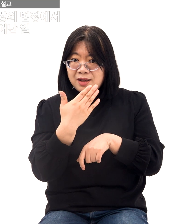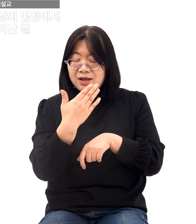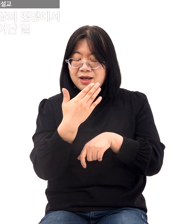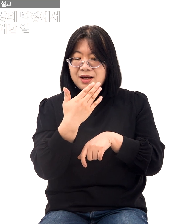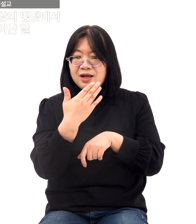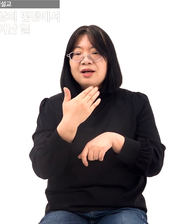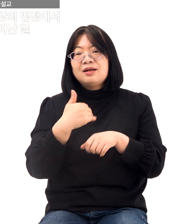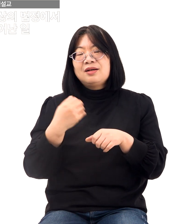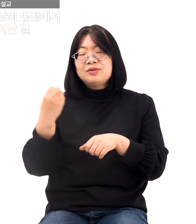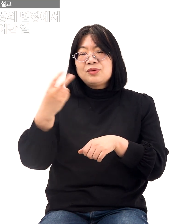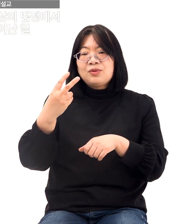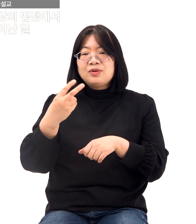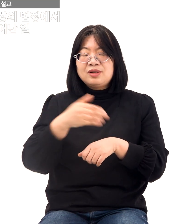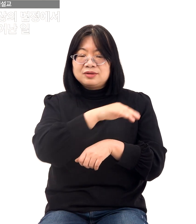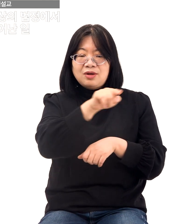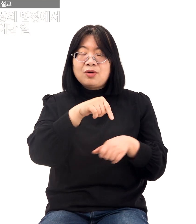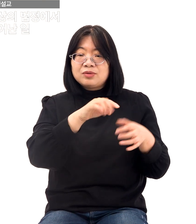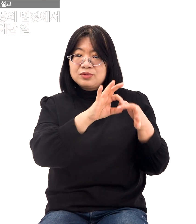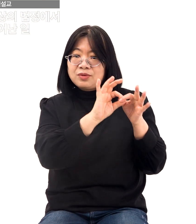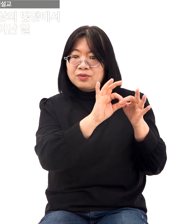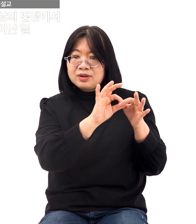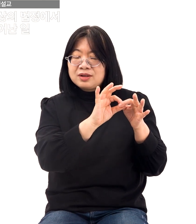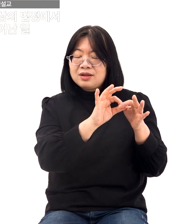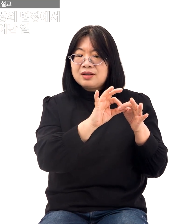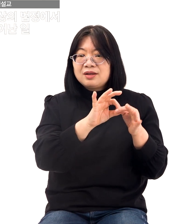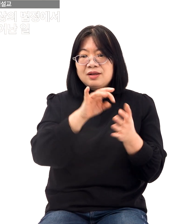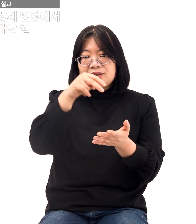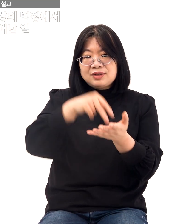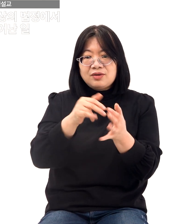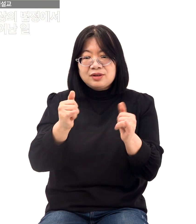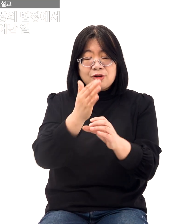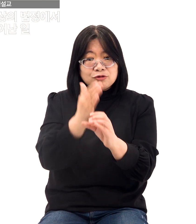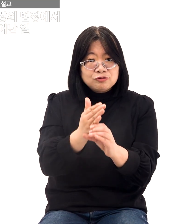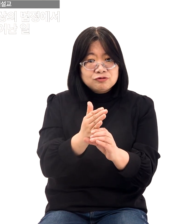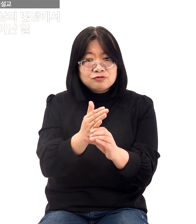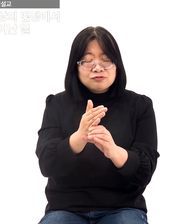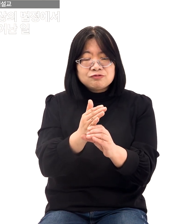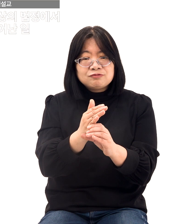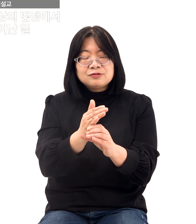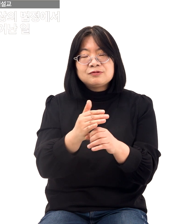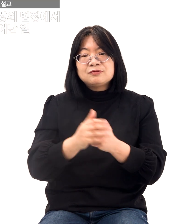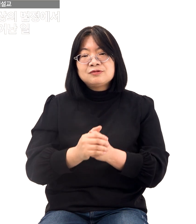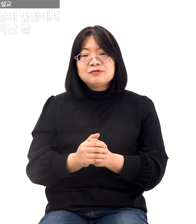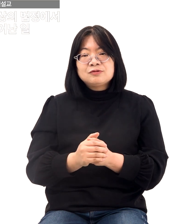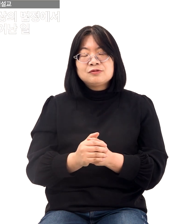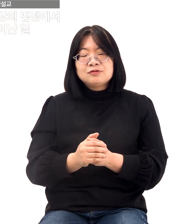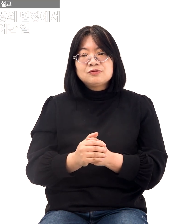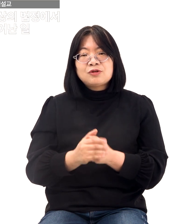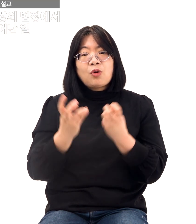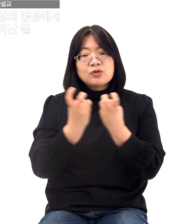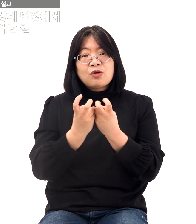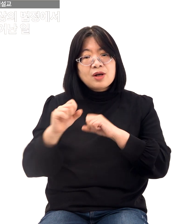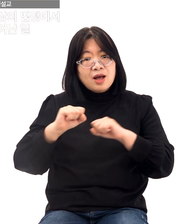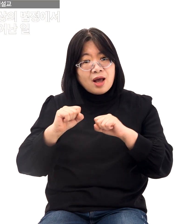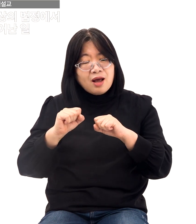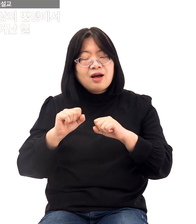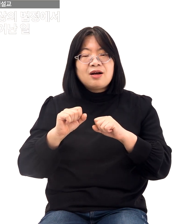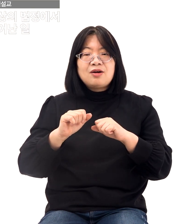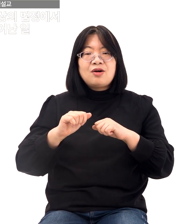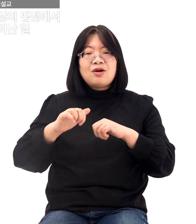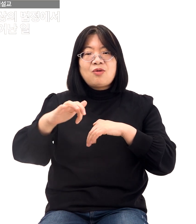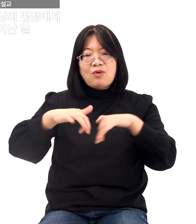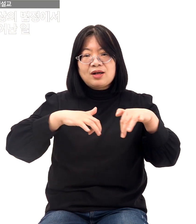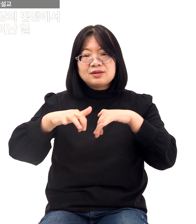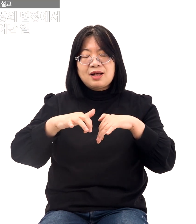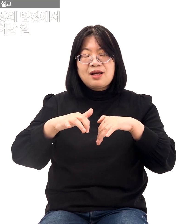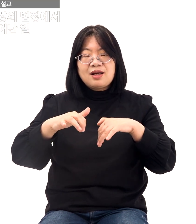것이며 내가 또 너로 여기 섰는 자들 가운데 뭐하게 하리라? 왕래하게